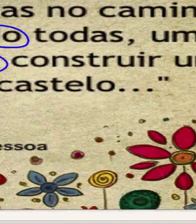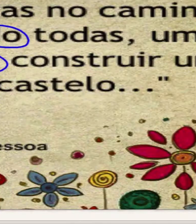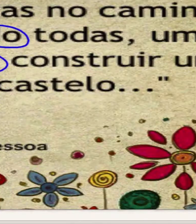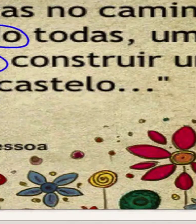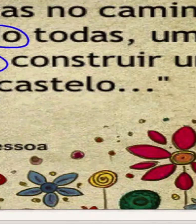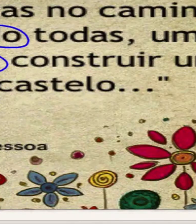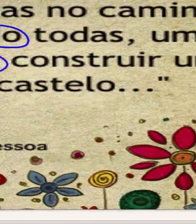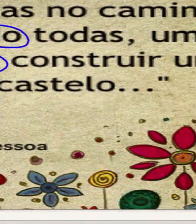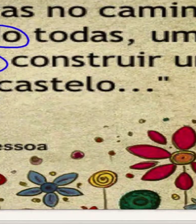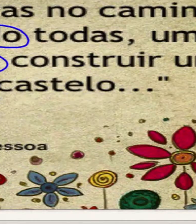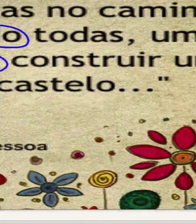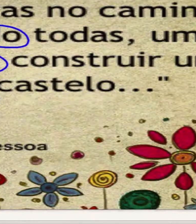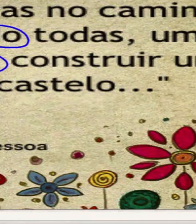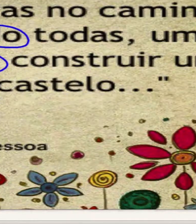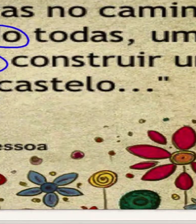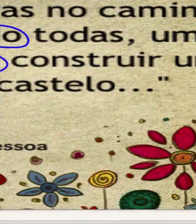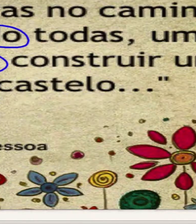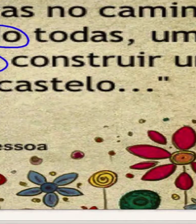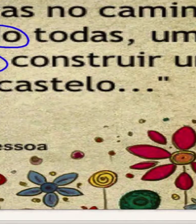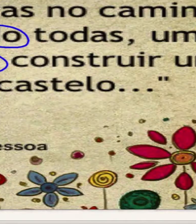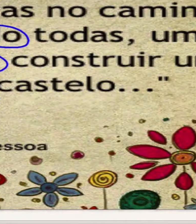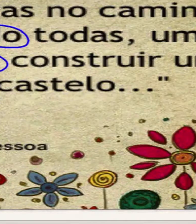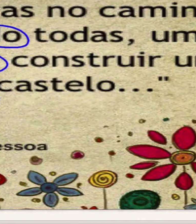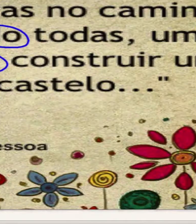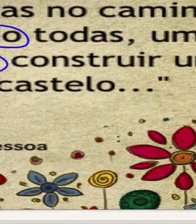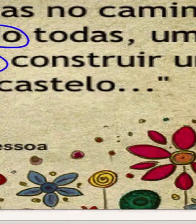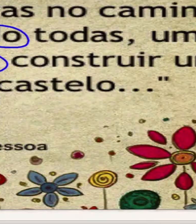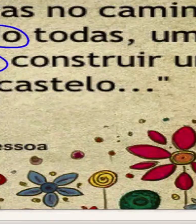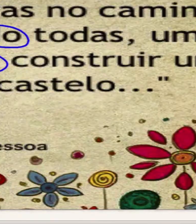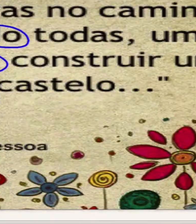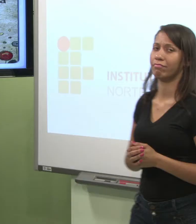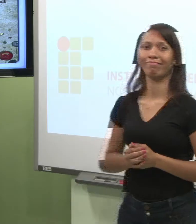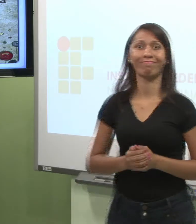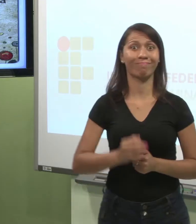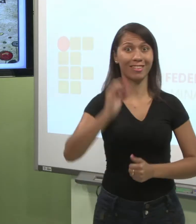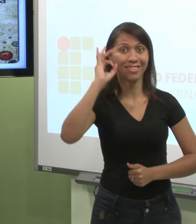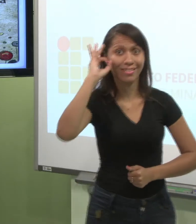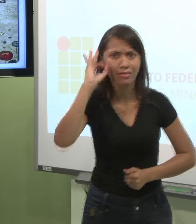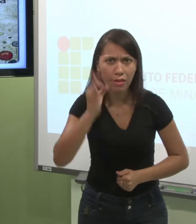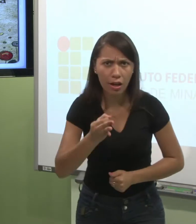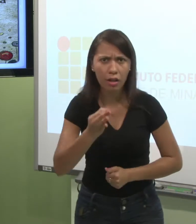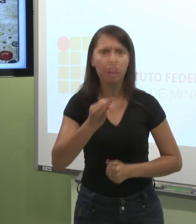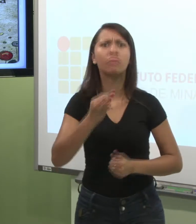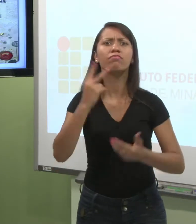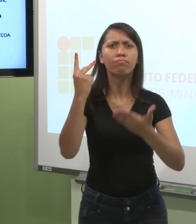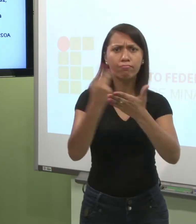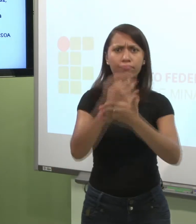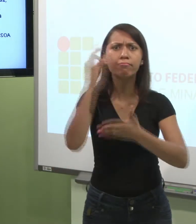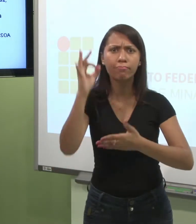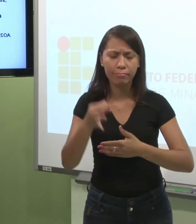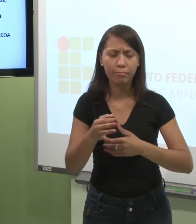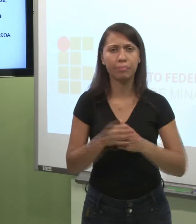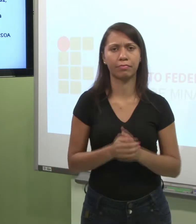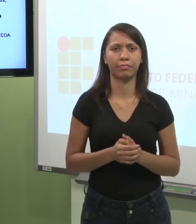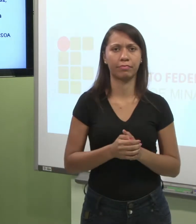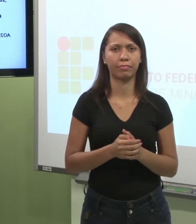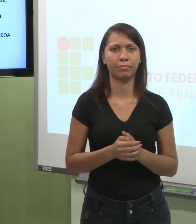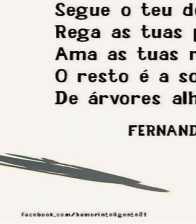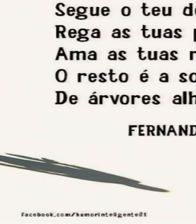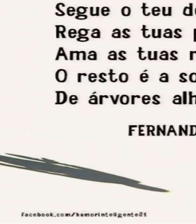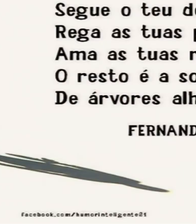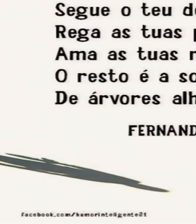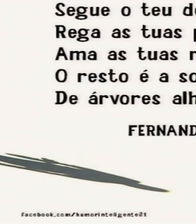O fato está dado como certo. Guardo as pedras, vou construir um castelo. Próxima